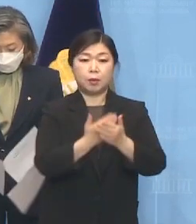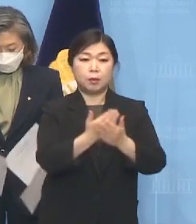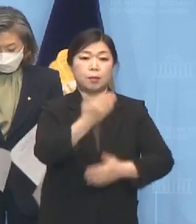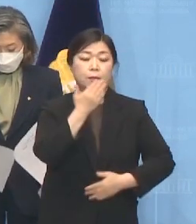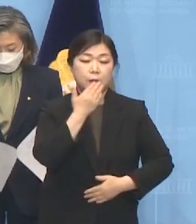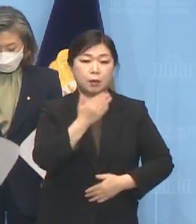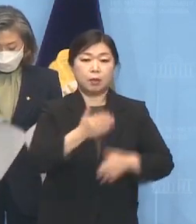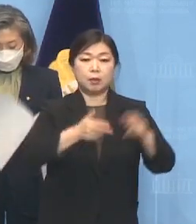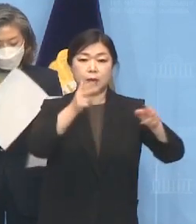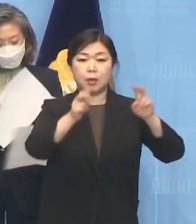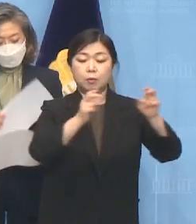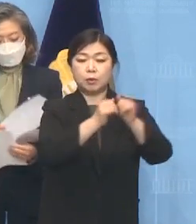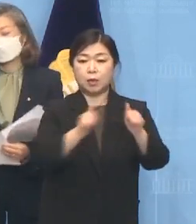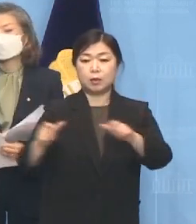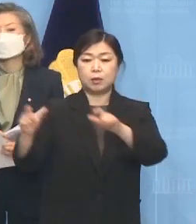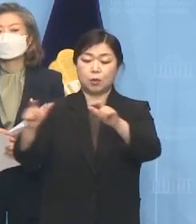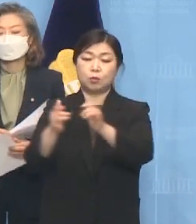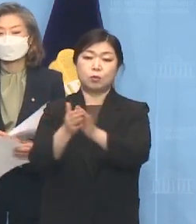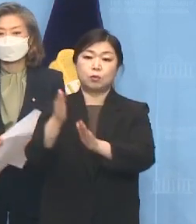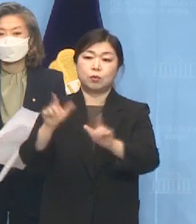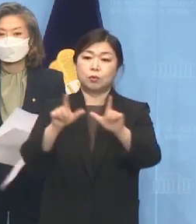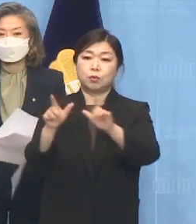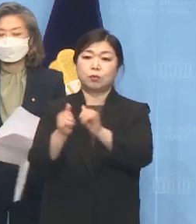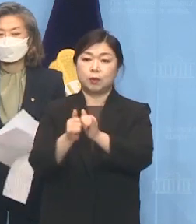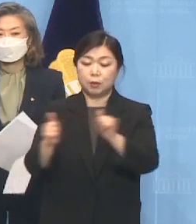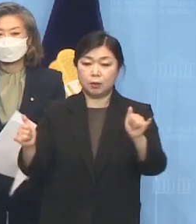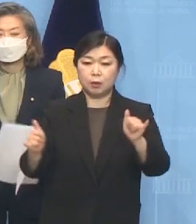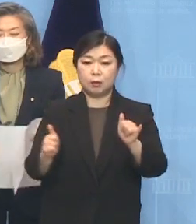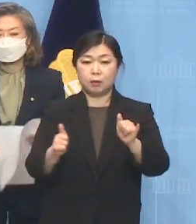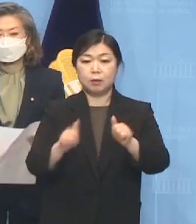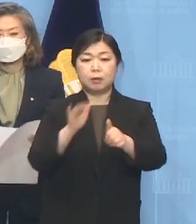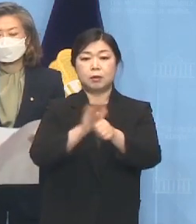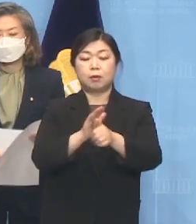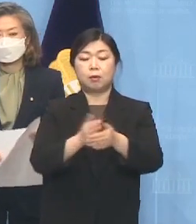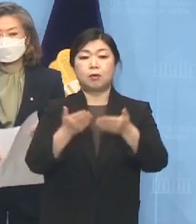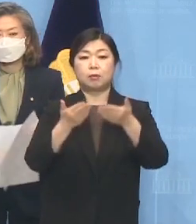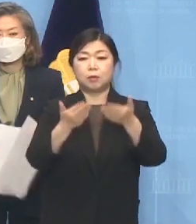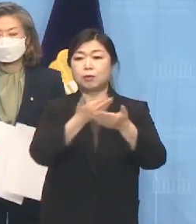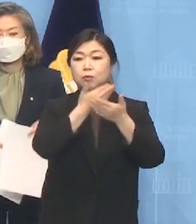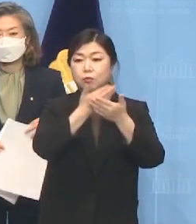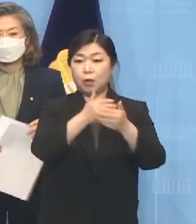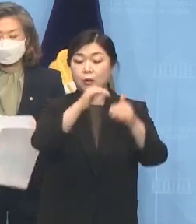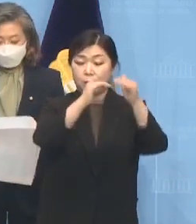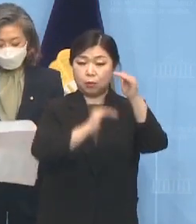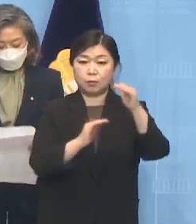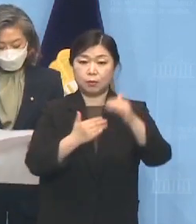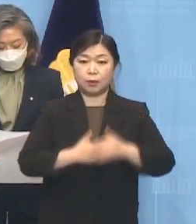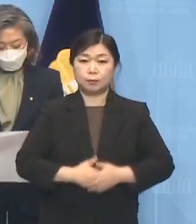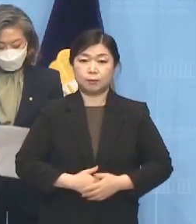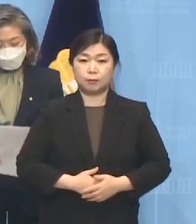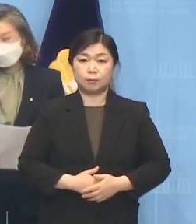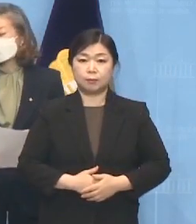사업자와 지역 주민에 대한 세계적 지원이 주요 골자다